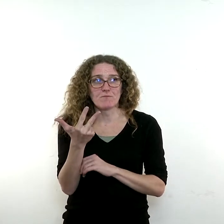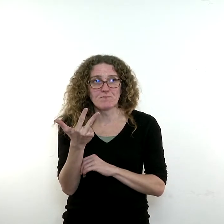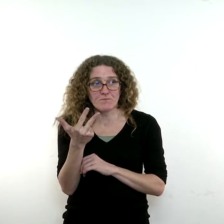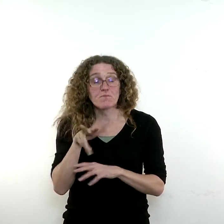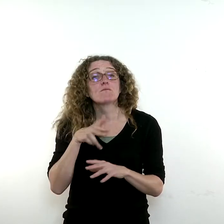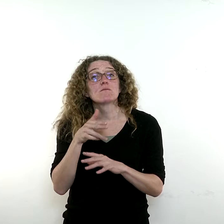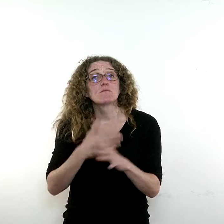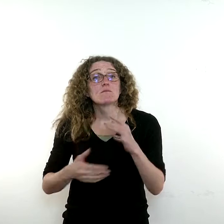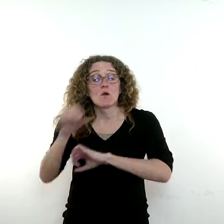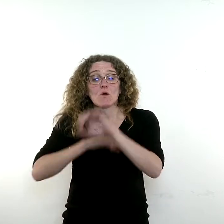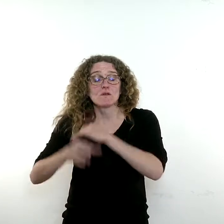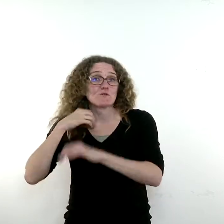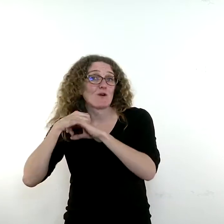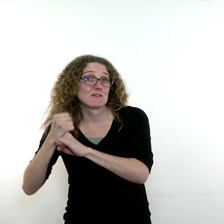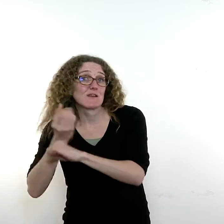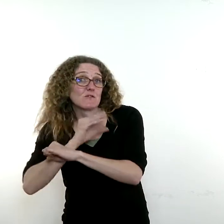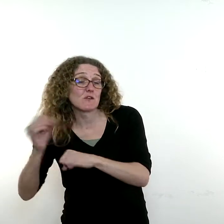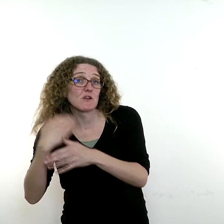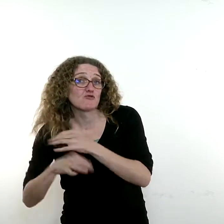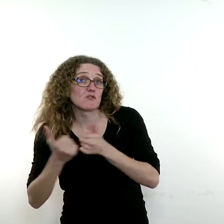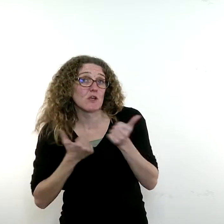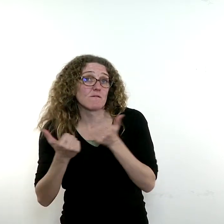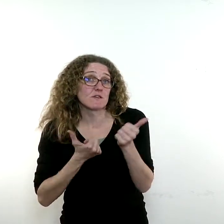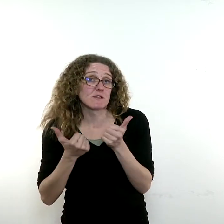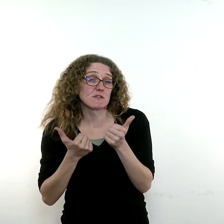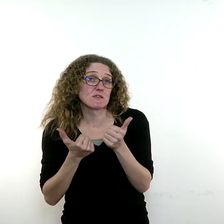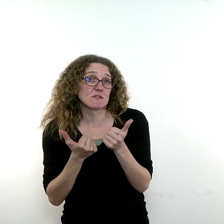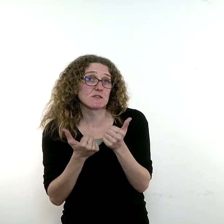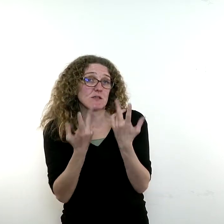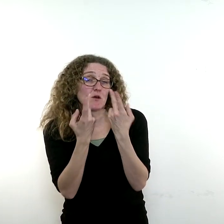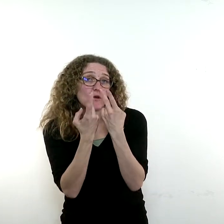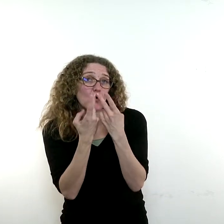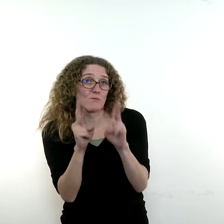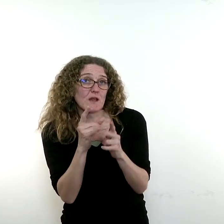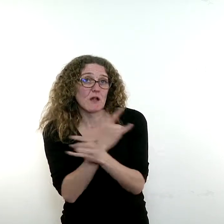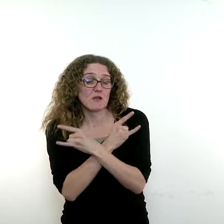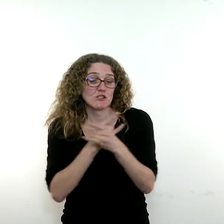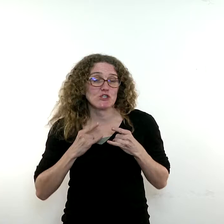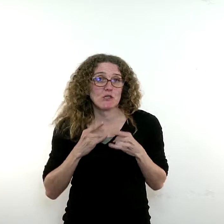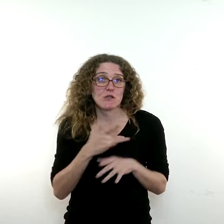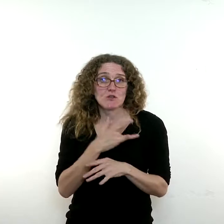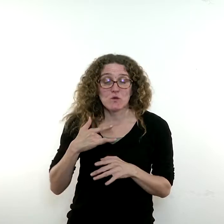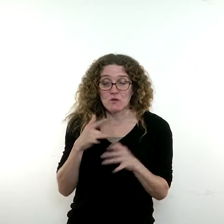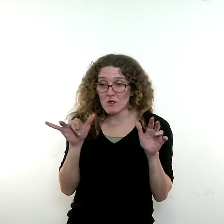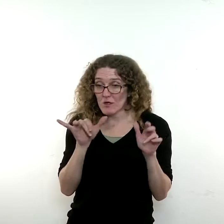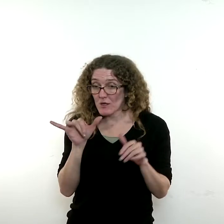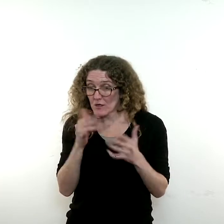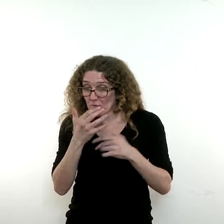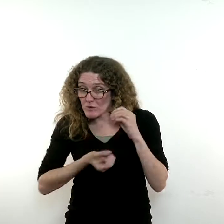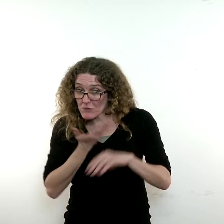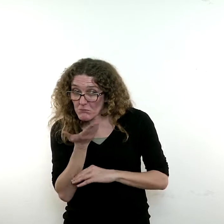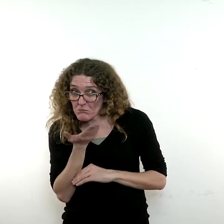de sécurité au sein du service communal d'hygiène et de santé. Qui demande des précisions?